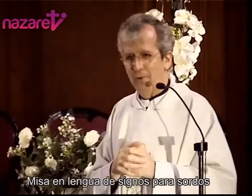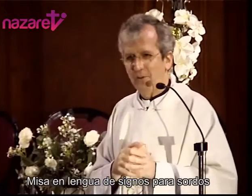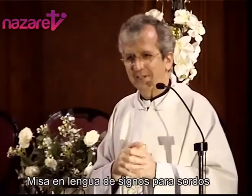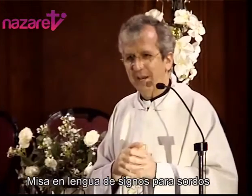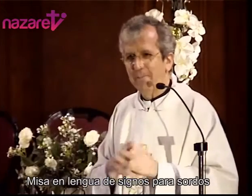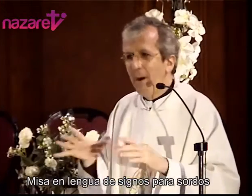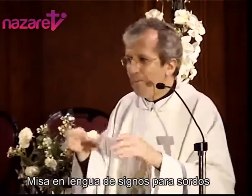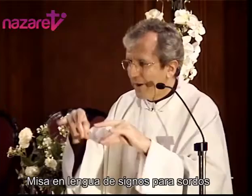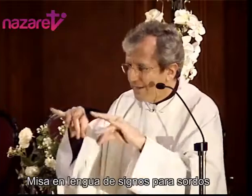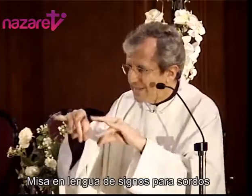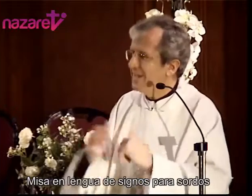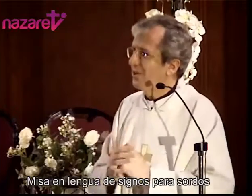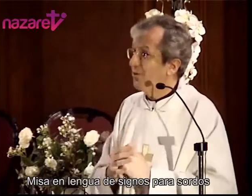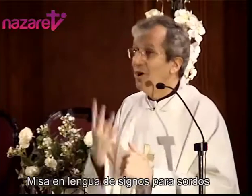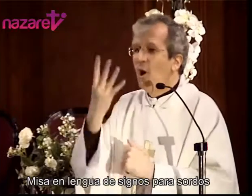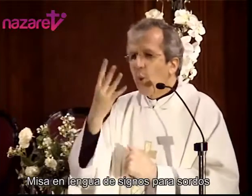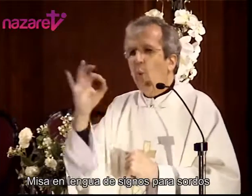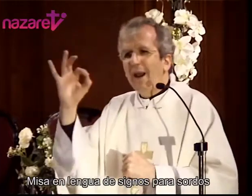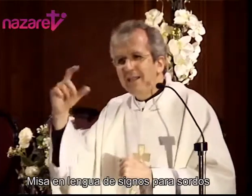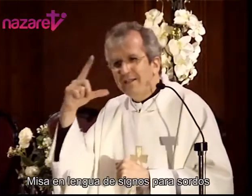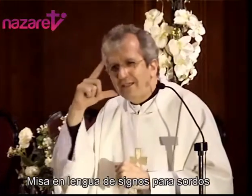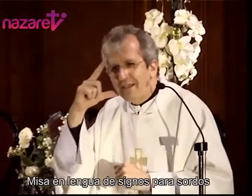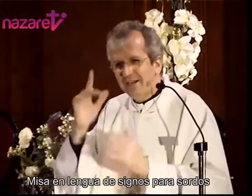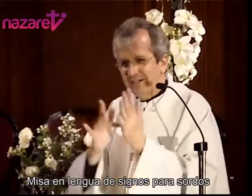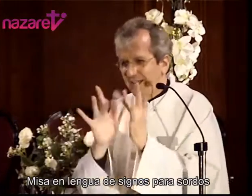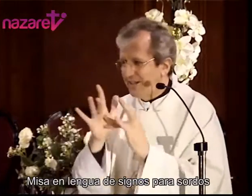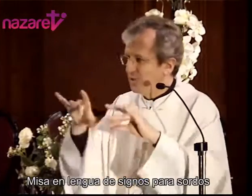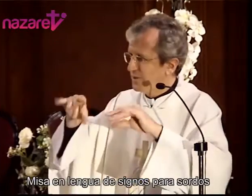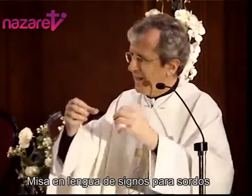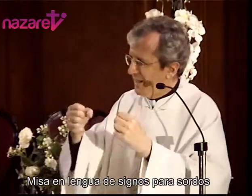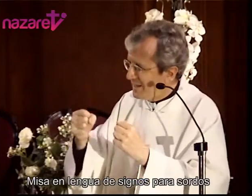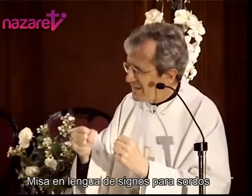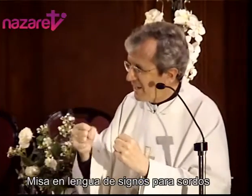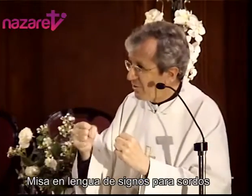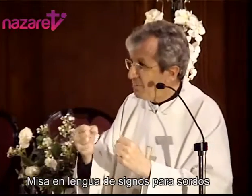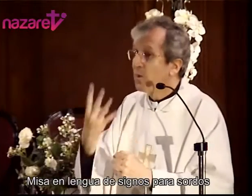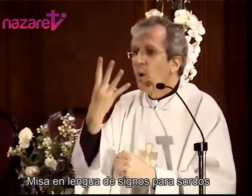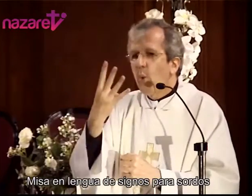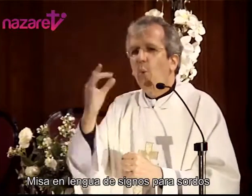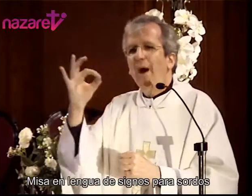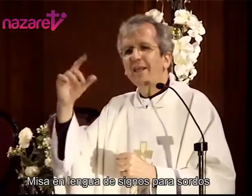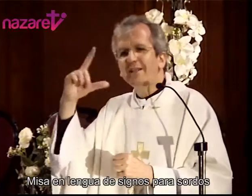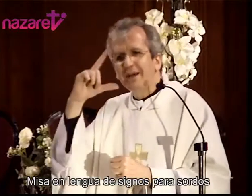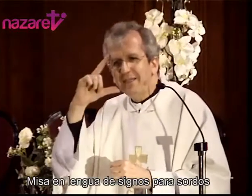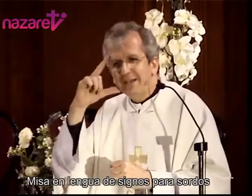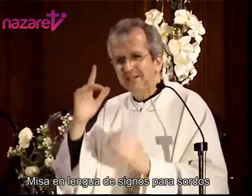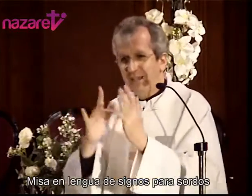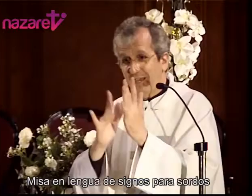de Israel por el desierto, 40 días de Jesús en el desierto, 40 días en que